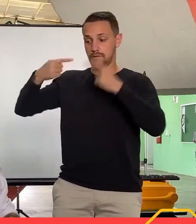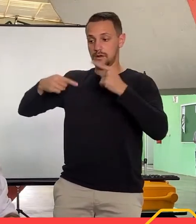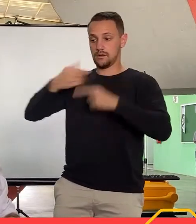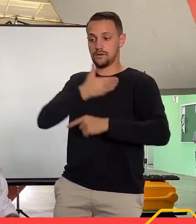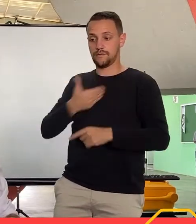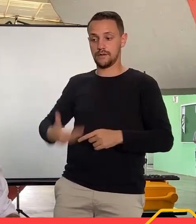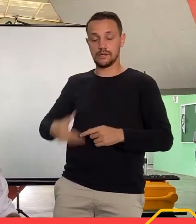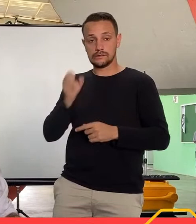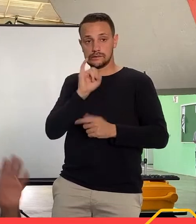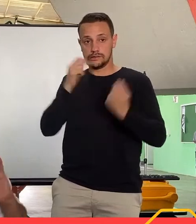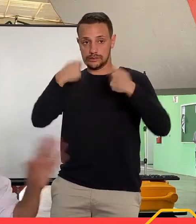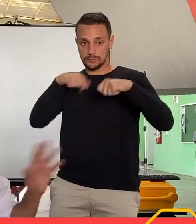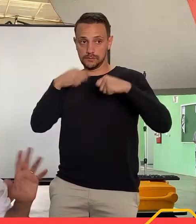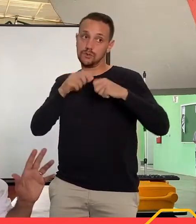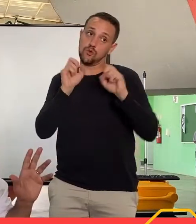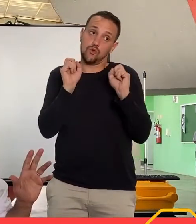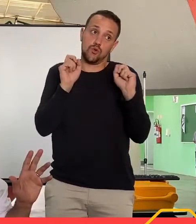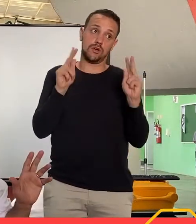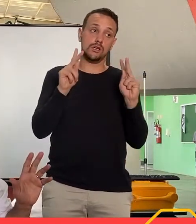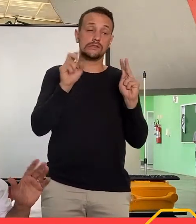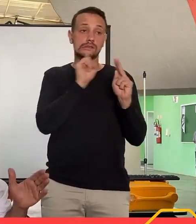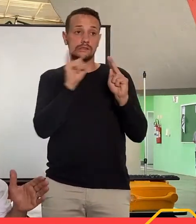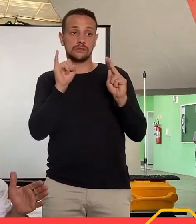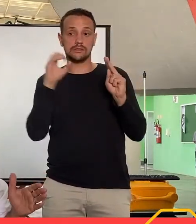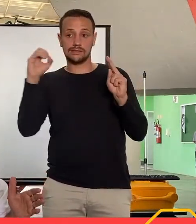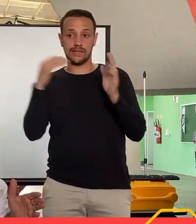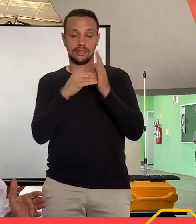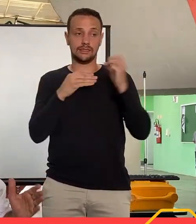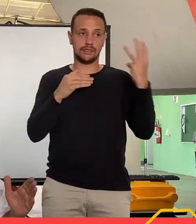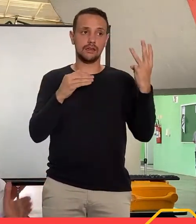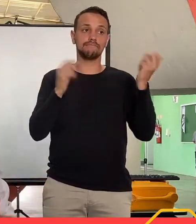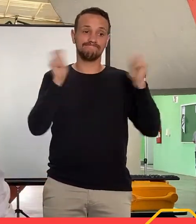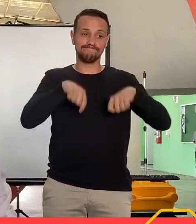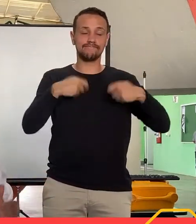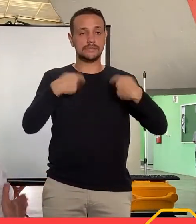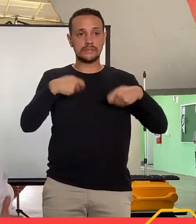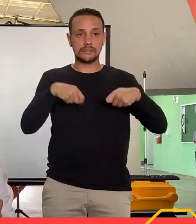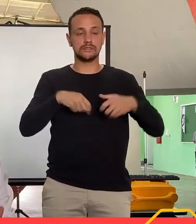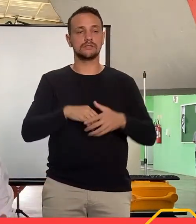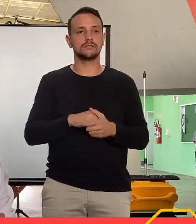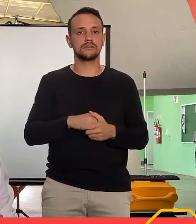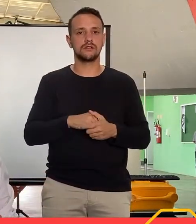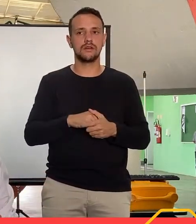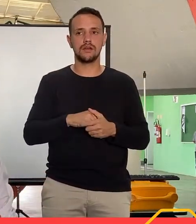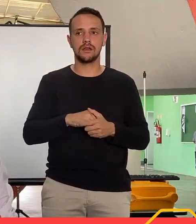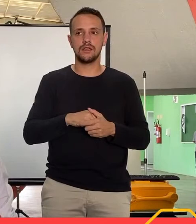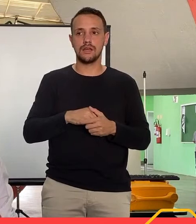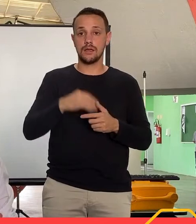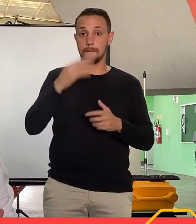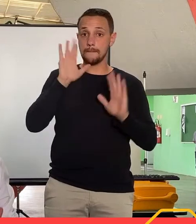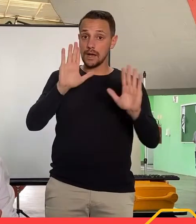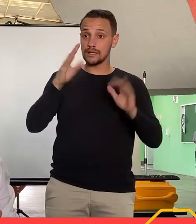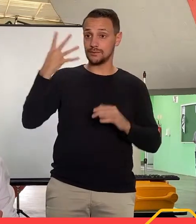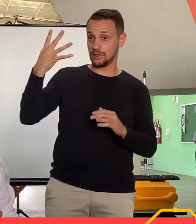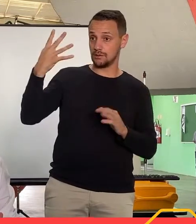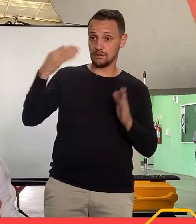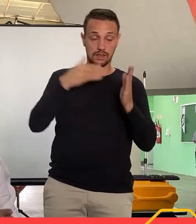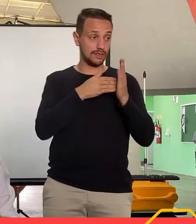de acordo com a demanda. São duas coisas diferentes. Então, no caso dos 4 aos